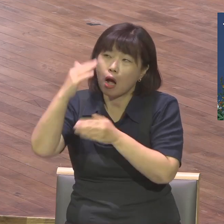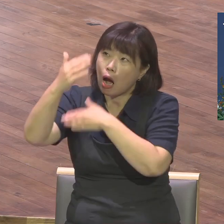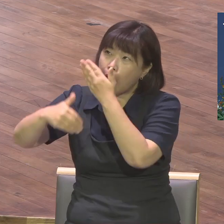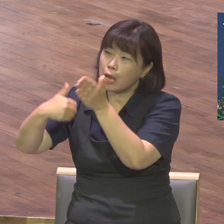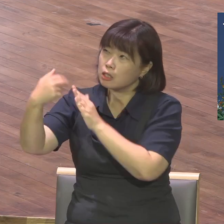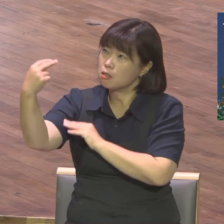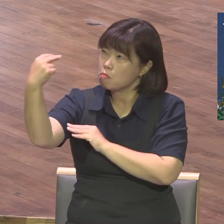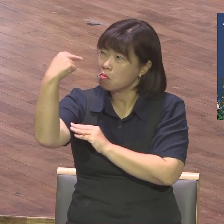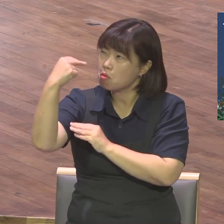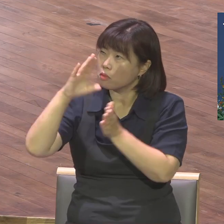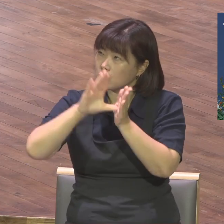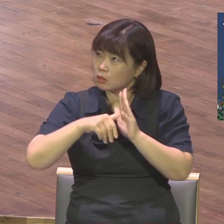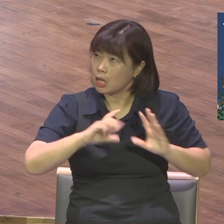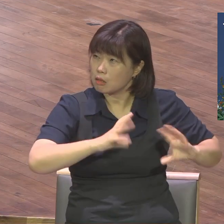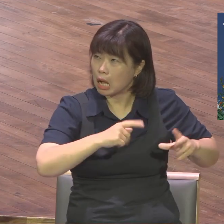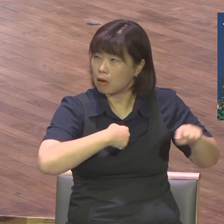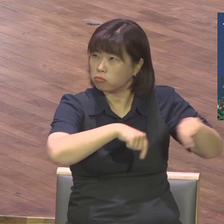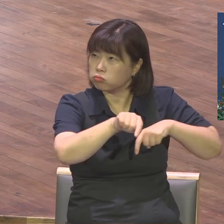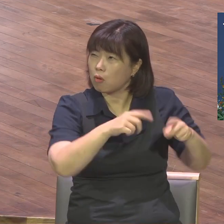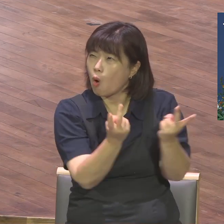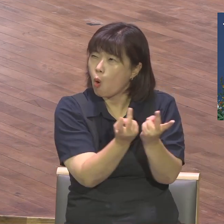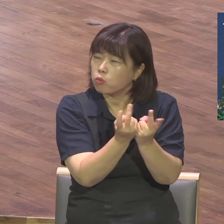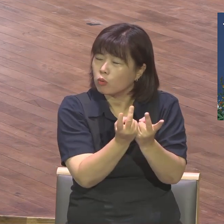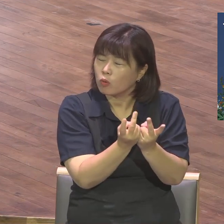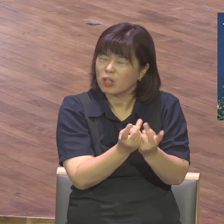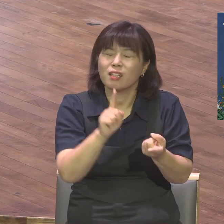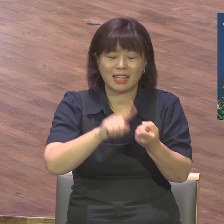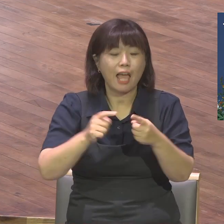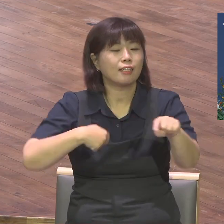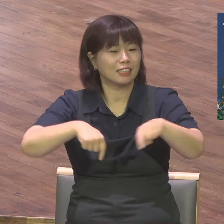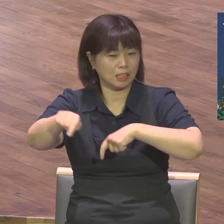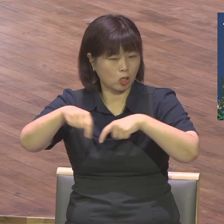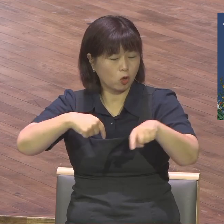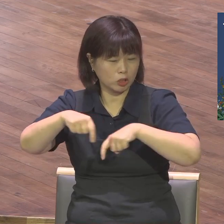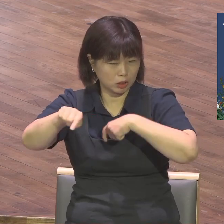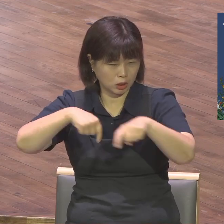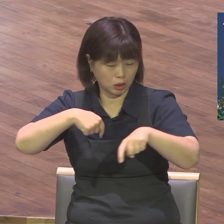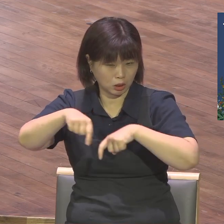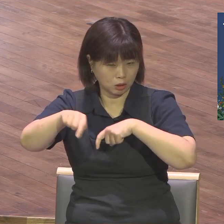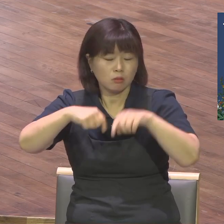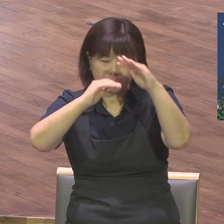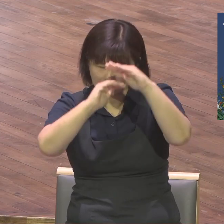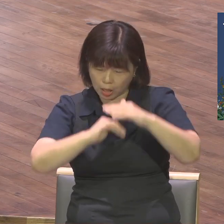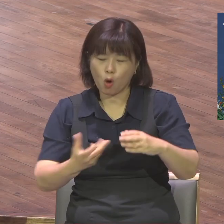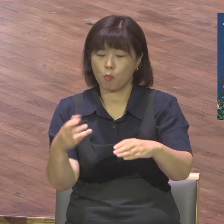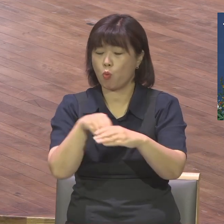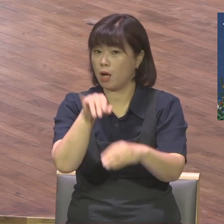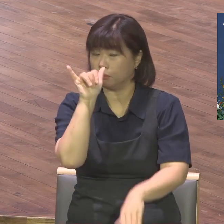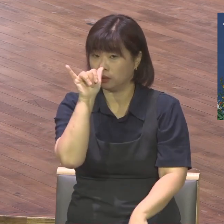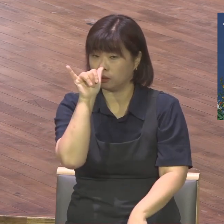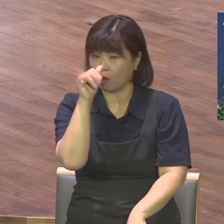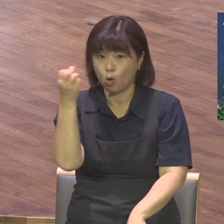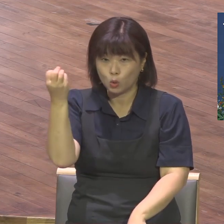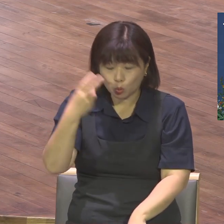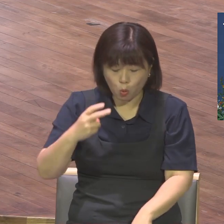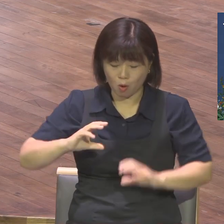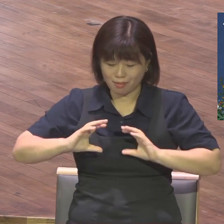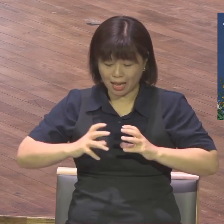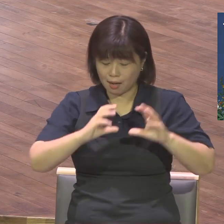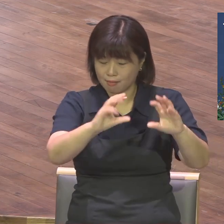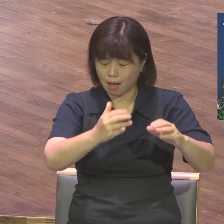하는지 정치적 메시지를 포함되어 있기 때문에 특히 격동하는 국제정세